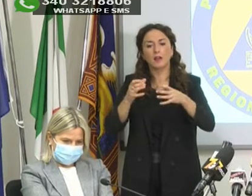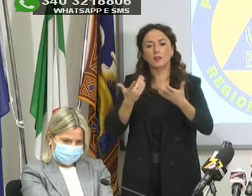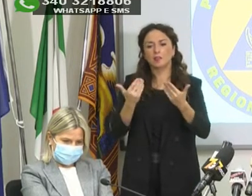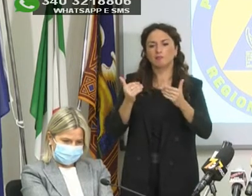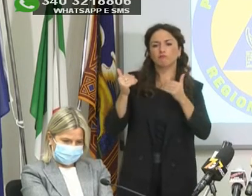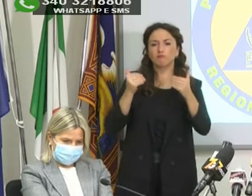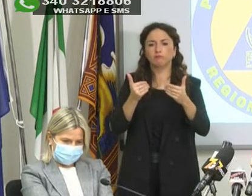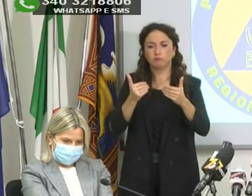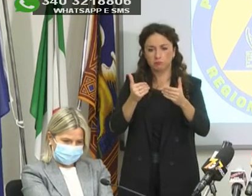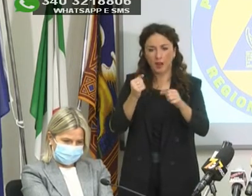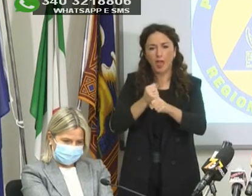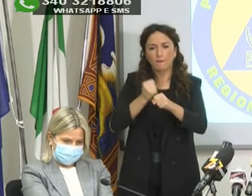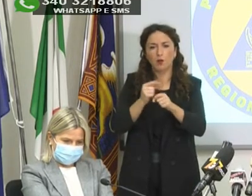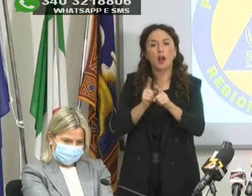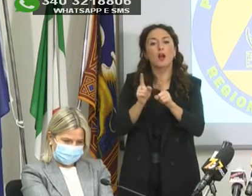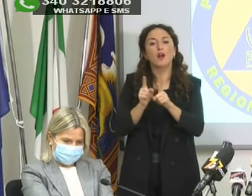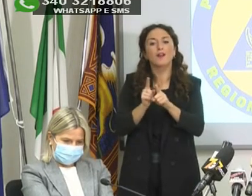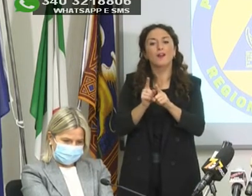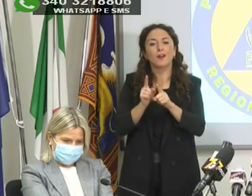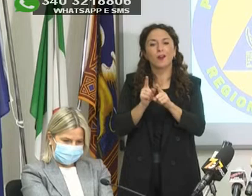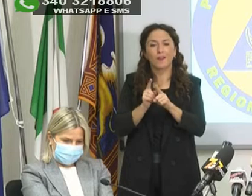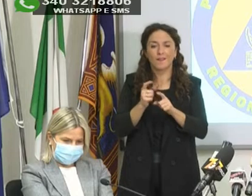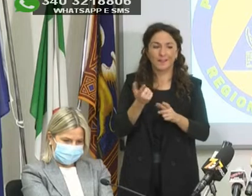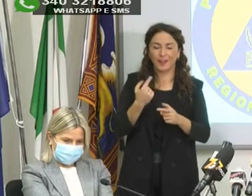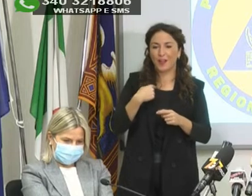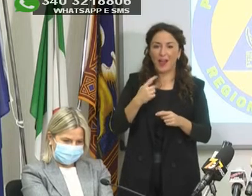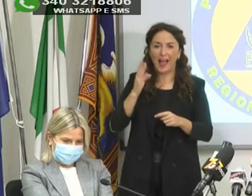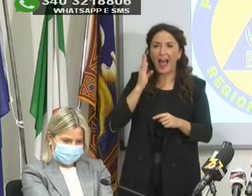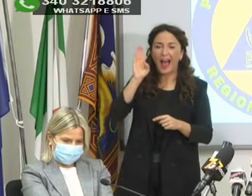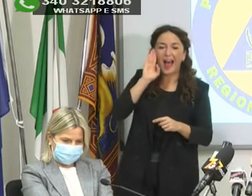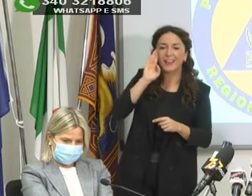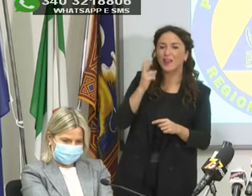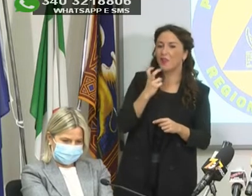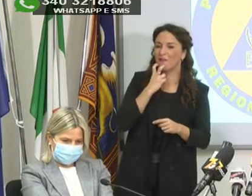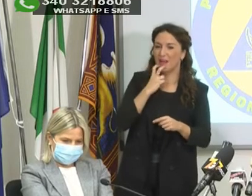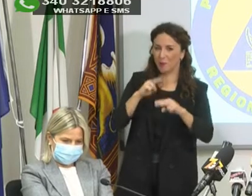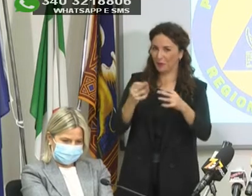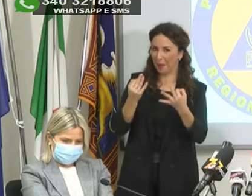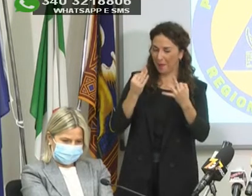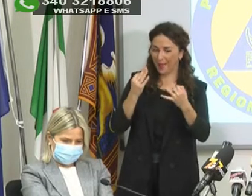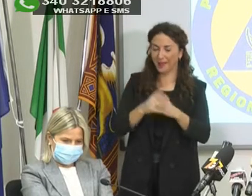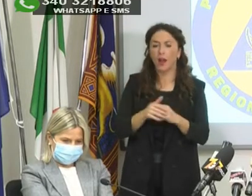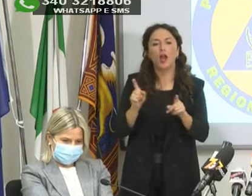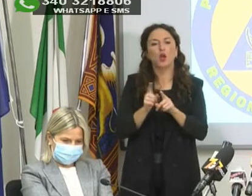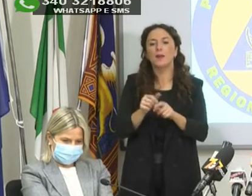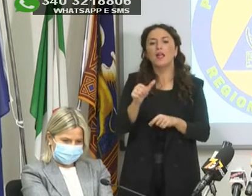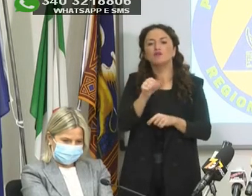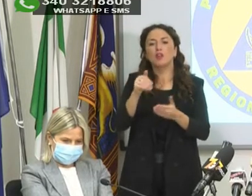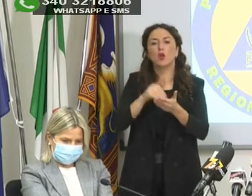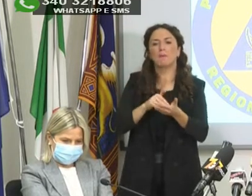arrivassero, usiamo il condizionale, sennò poi mi dice che non so i verbi, arrivassero 100.000 uomini